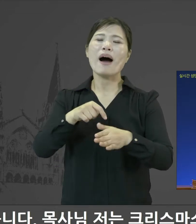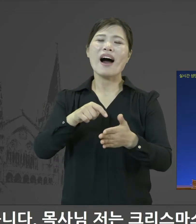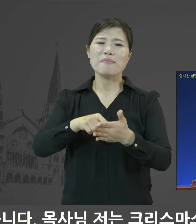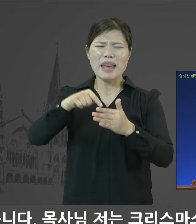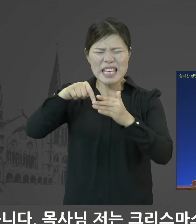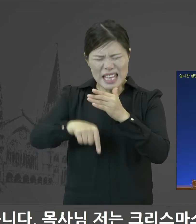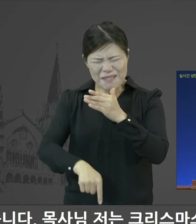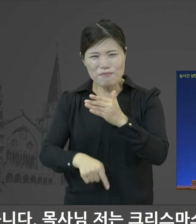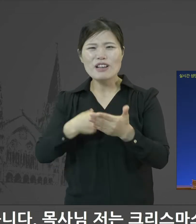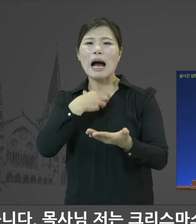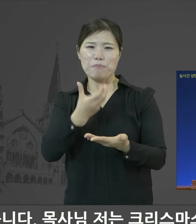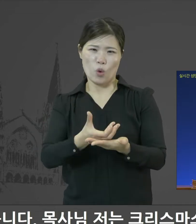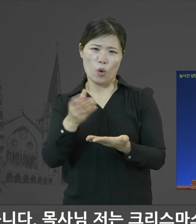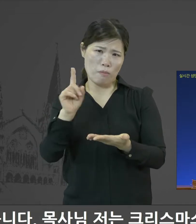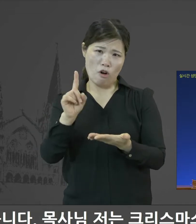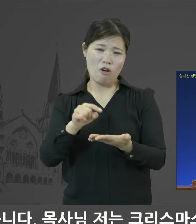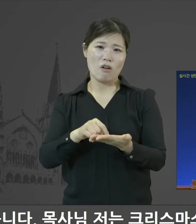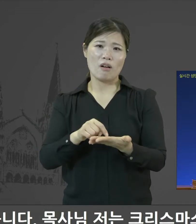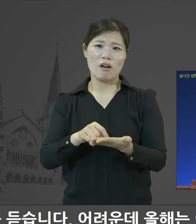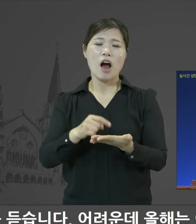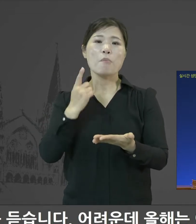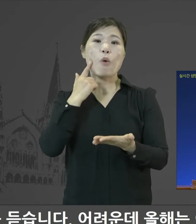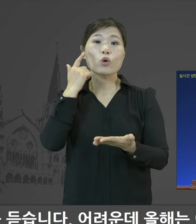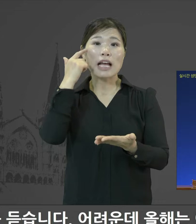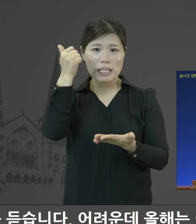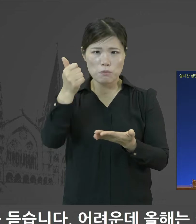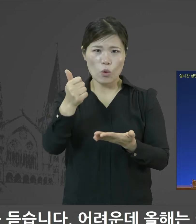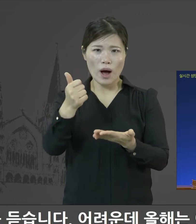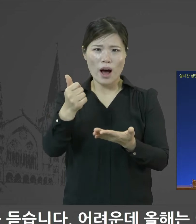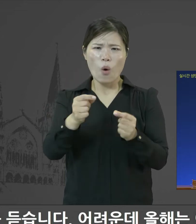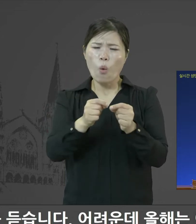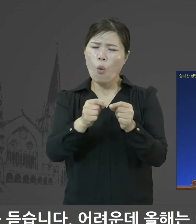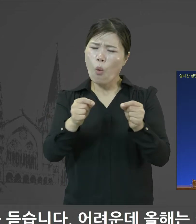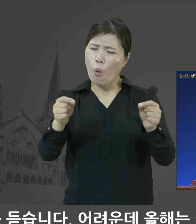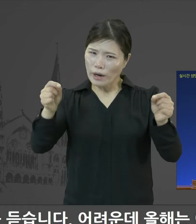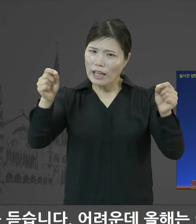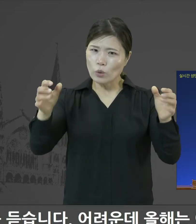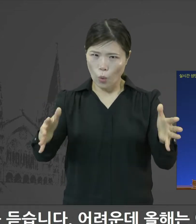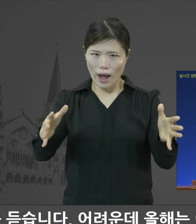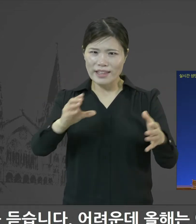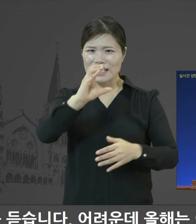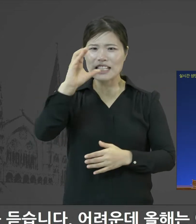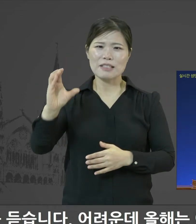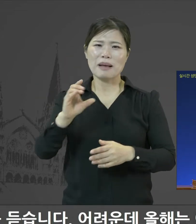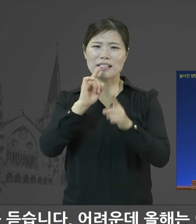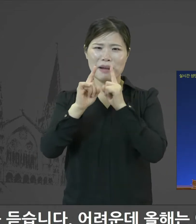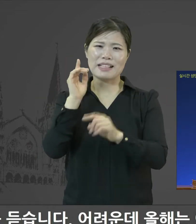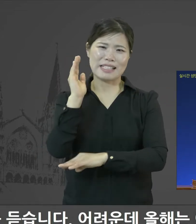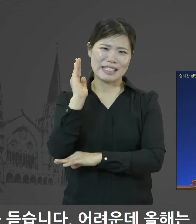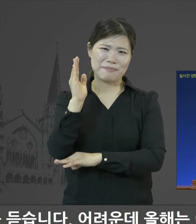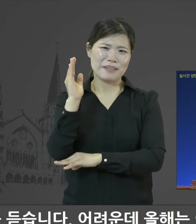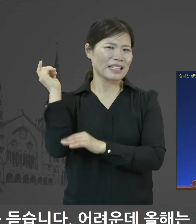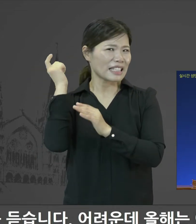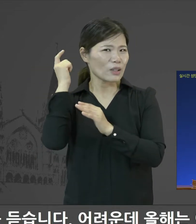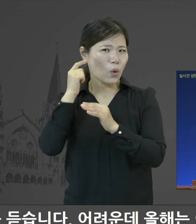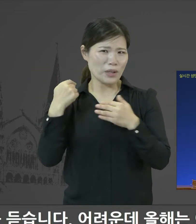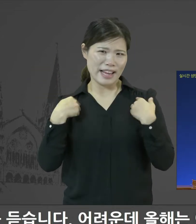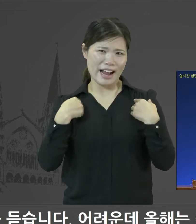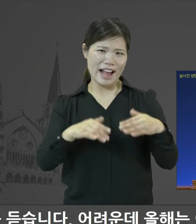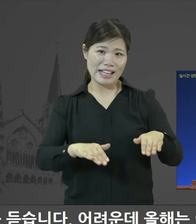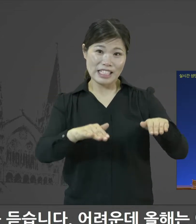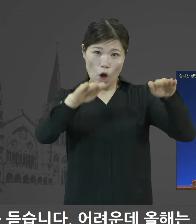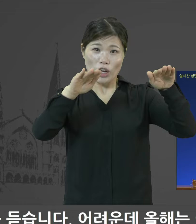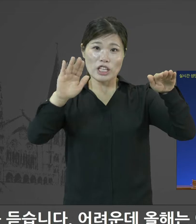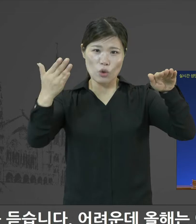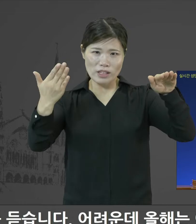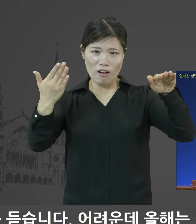감동을 주었습니다. 이렇게 목사님이랑 오랫동안 크리스마스 말씀 듣고 성인이 돼서도 목사님